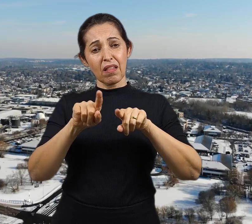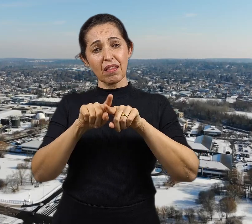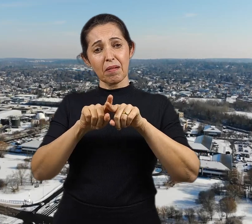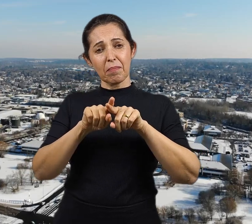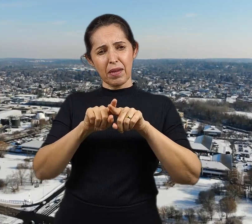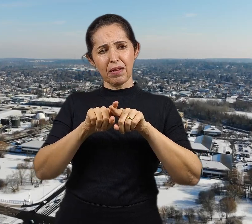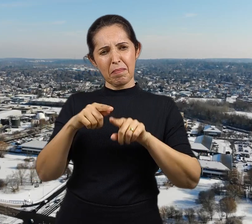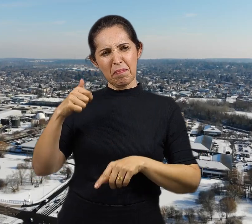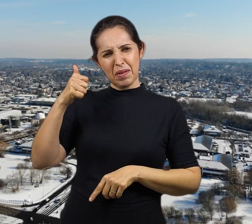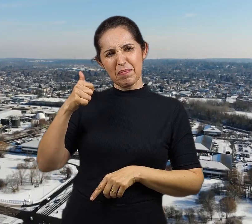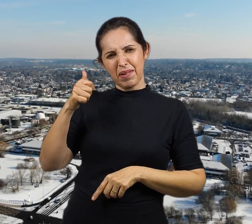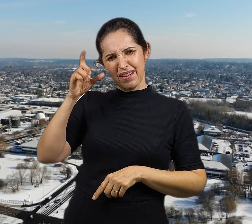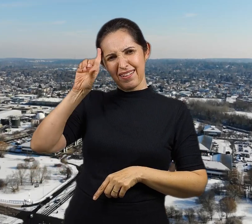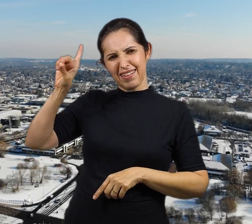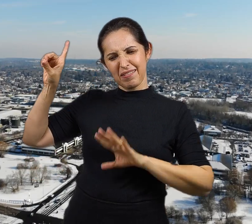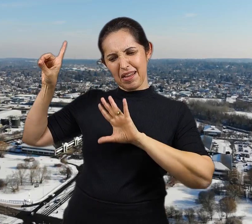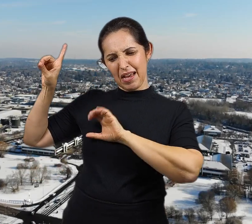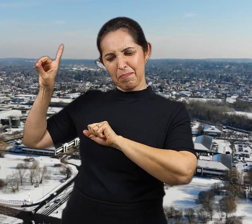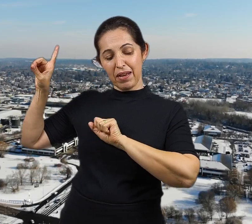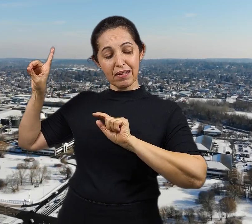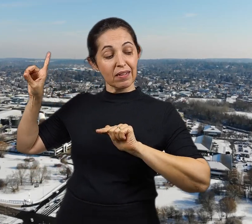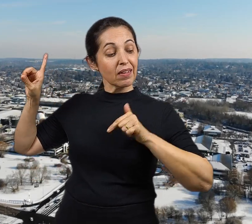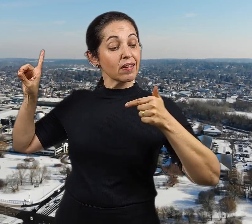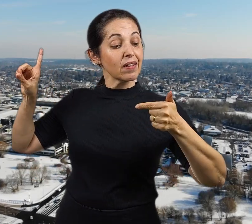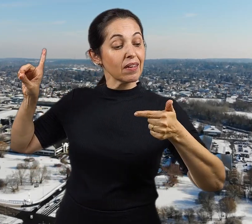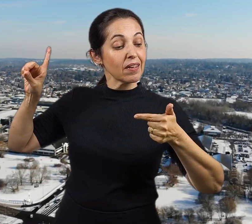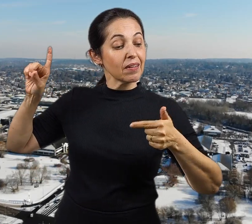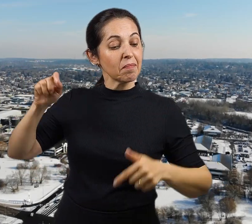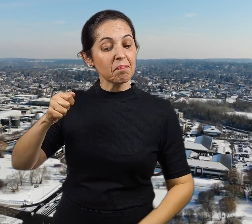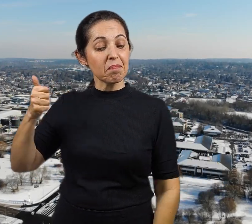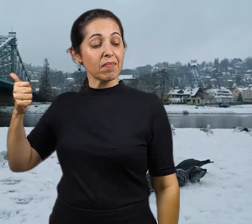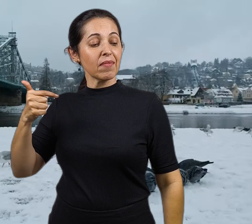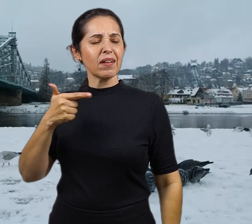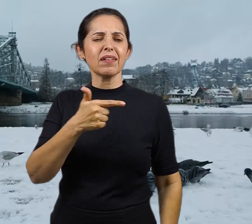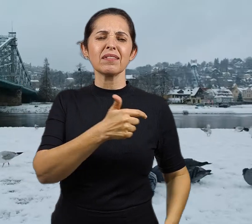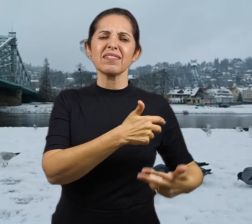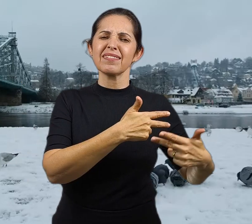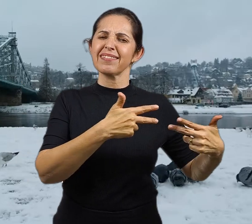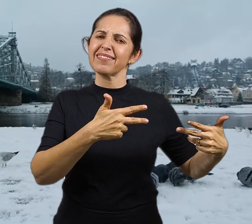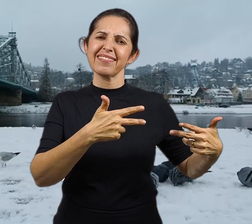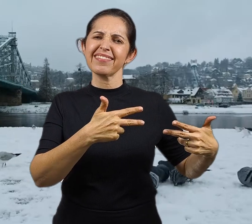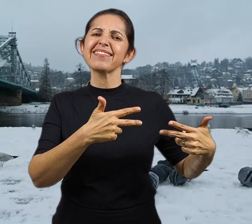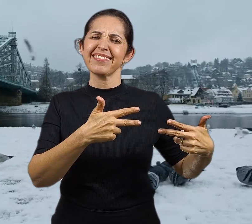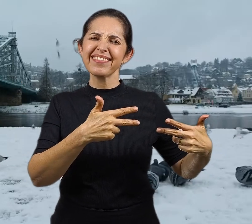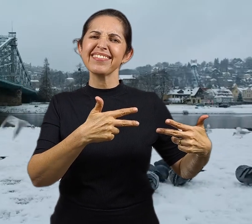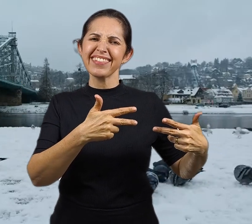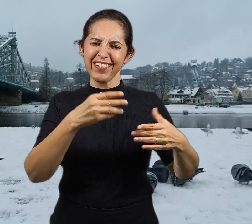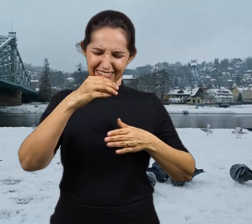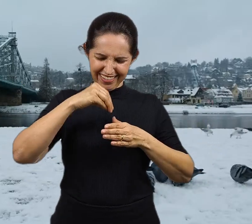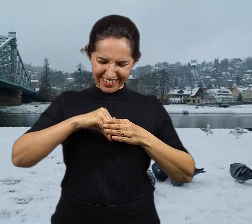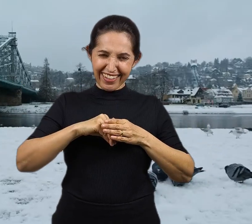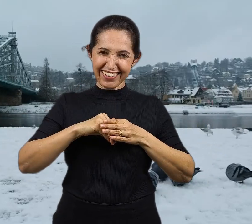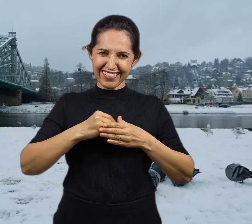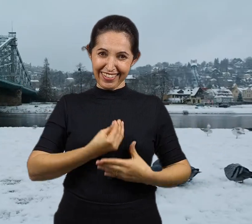meus irmãos? São coisas que são elementares da vida de um servo de Deus. Se nós não fizermos isso, não adianta. Tudo que